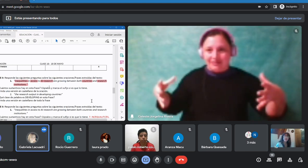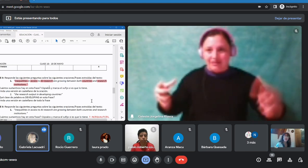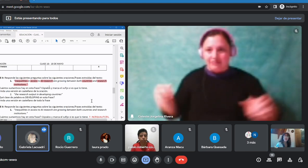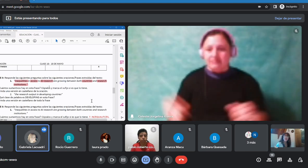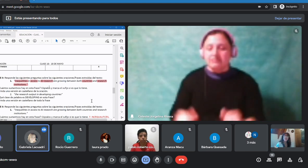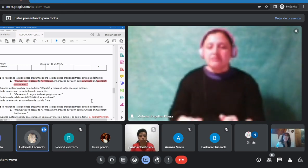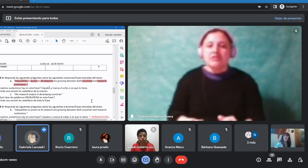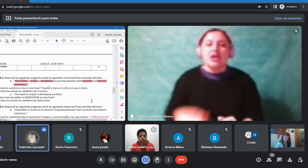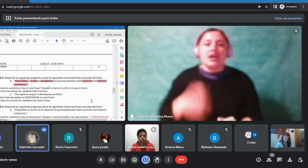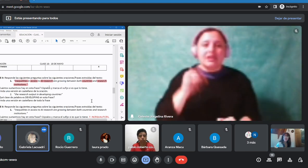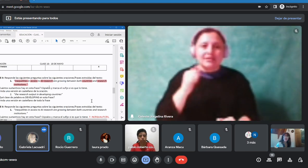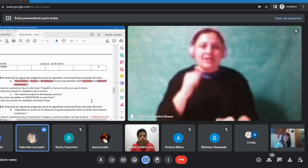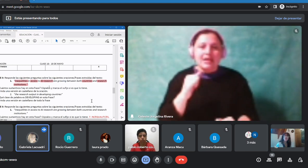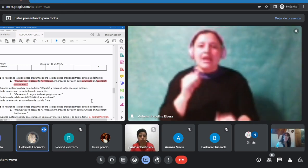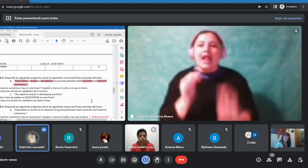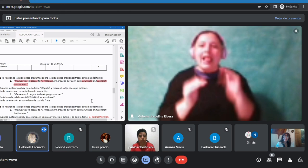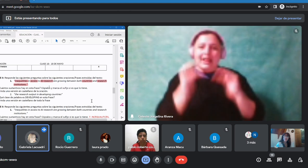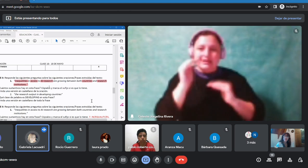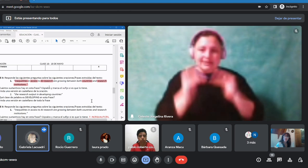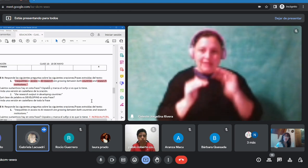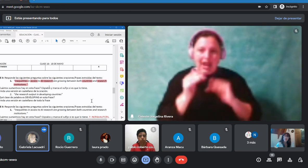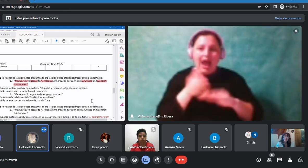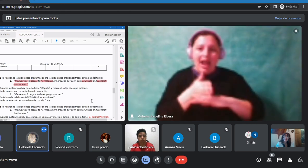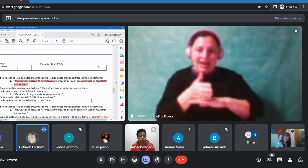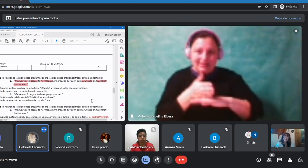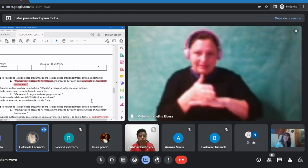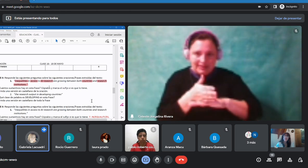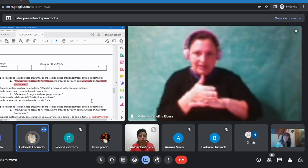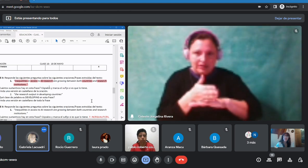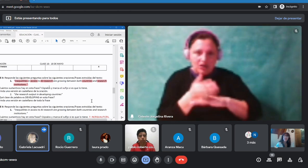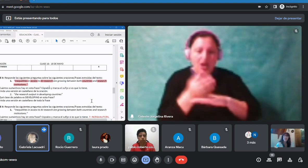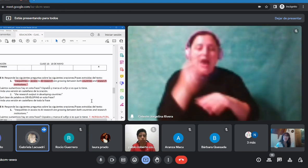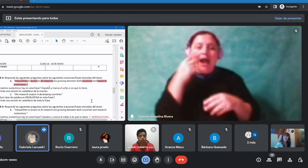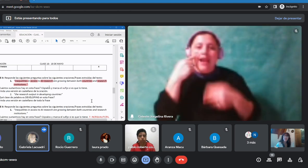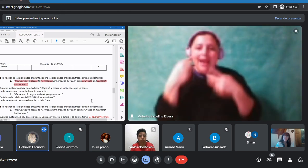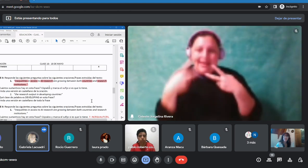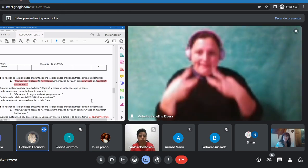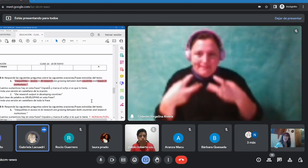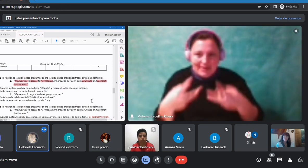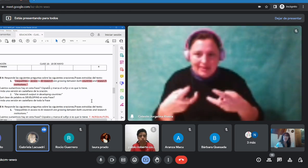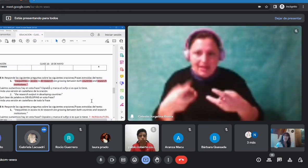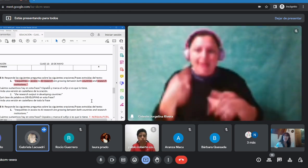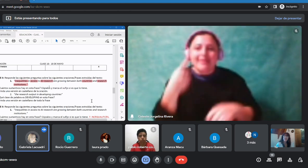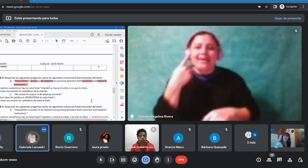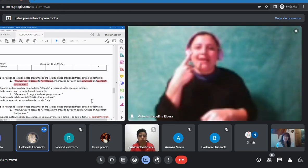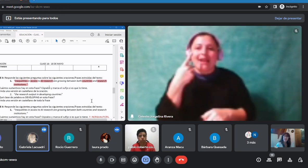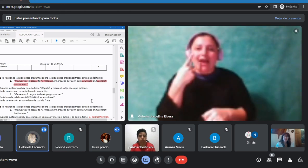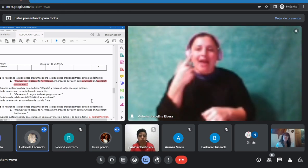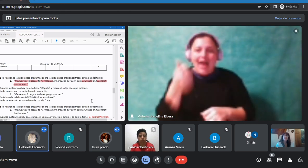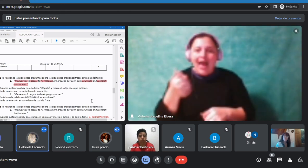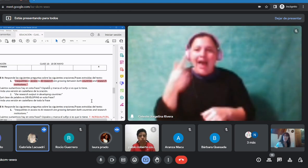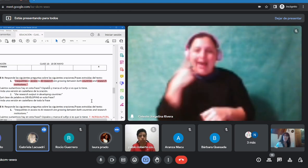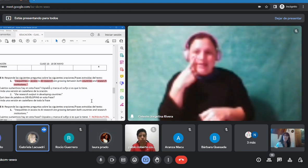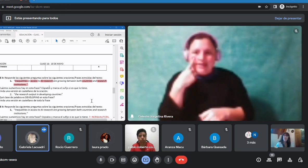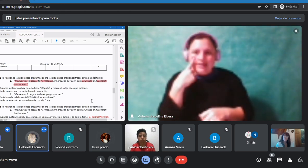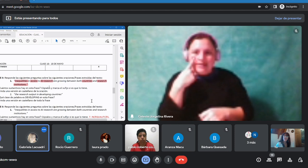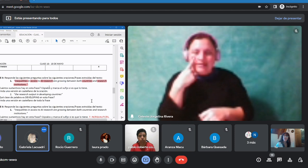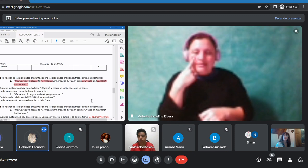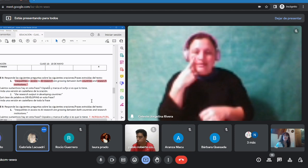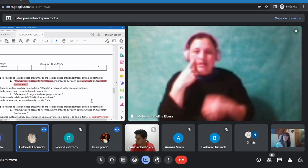Las desigualdades en el acceso a las investigaciones de la inteligencia artificial